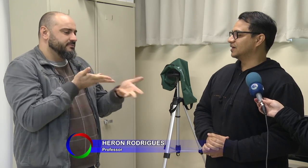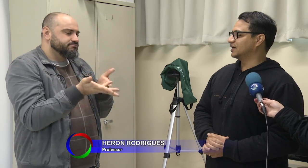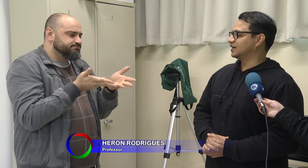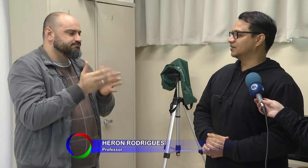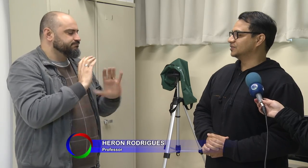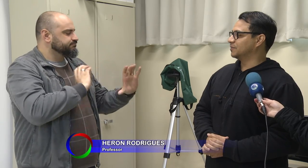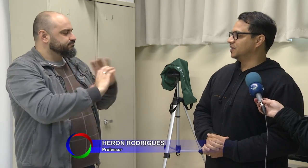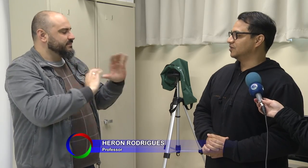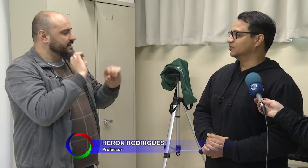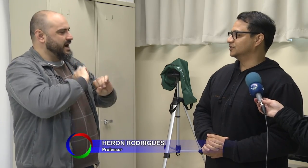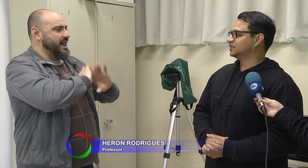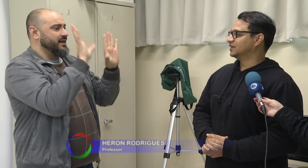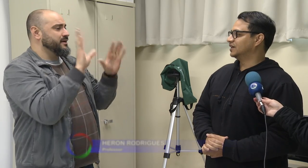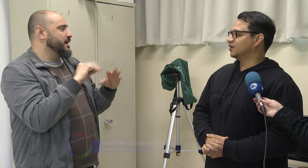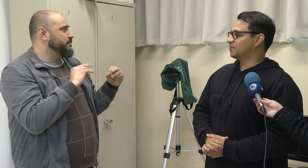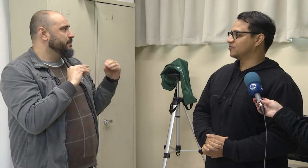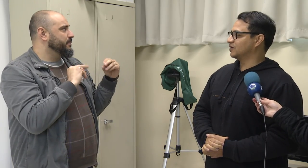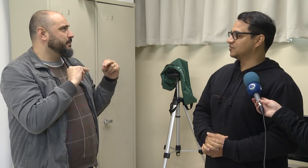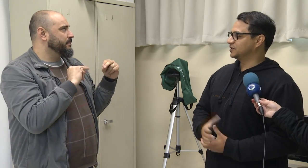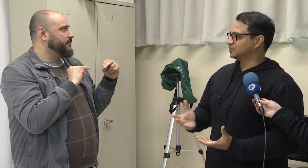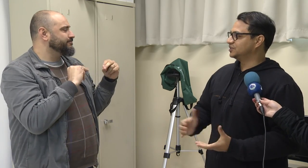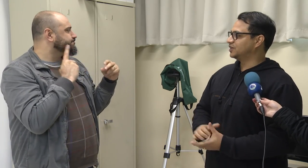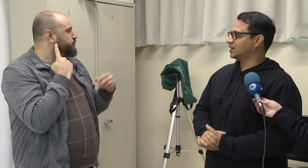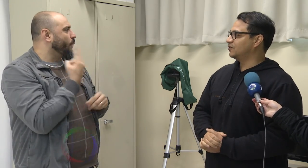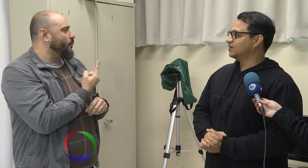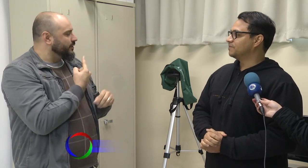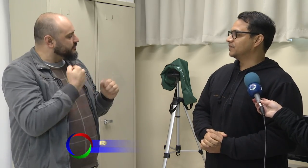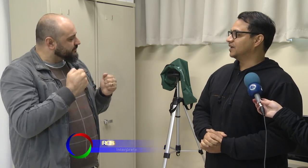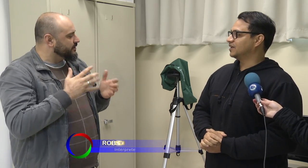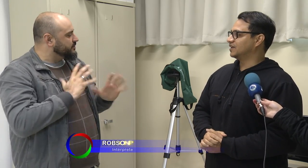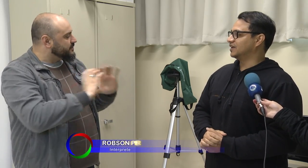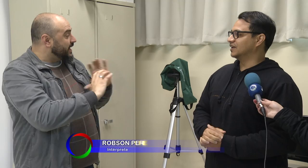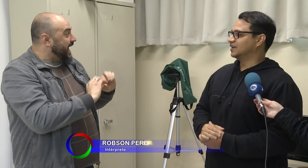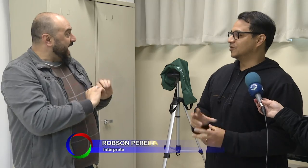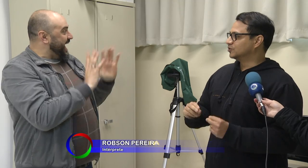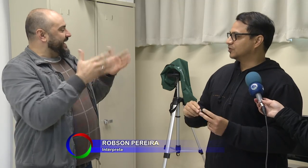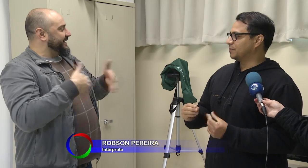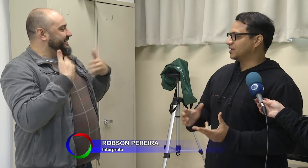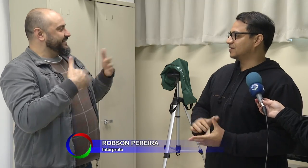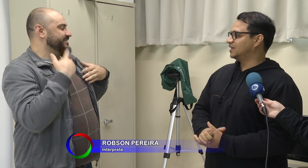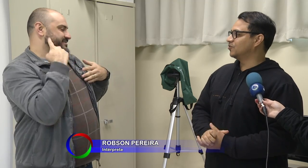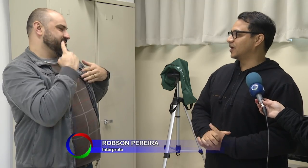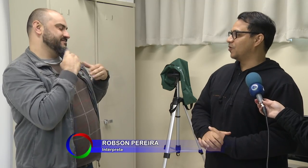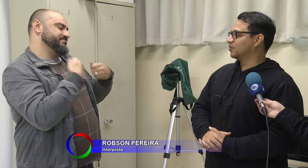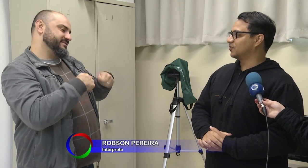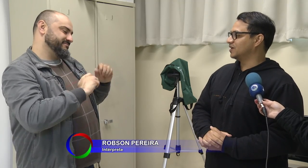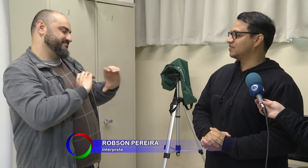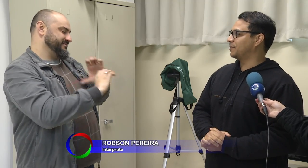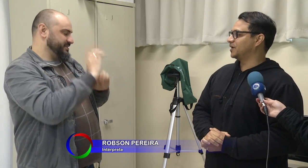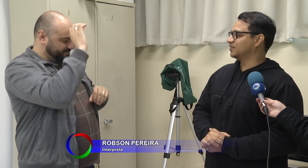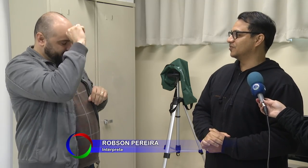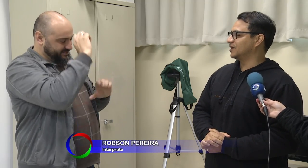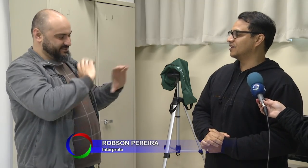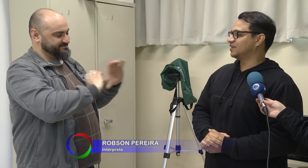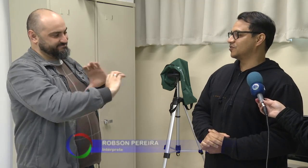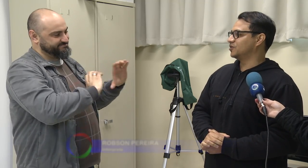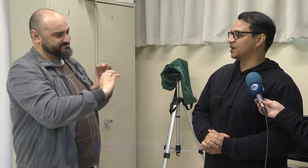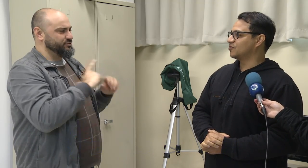os amigos o pessoal as pessoas em geral né que que usam apenas a língua oral português aprendam né se comunicar